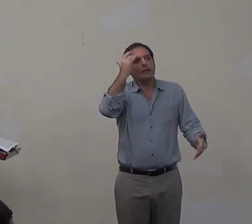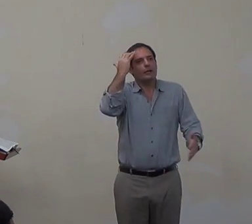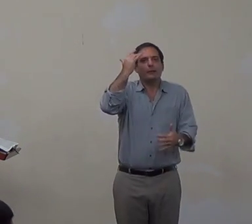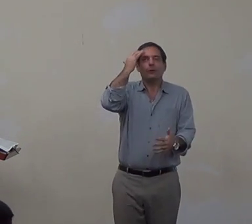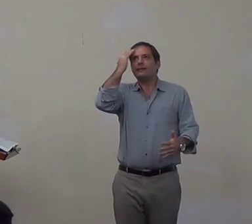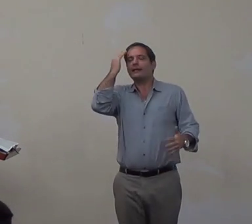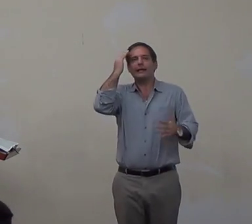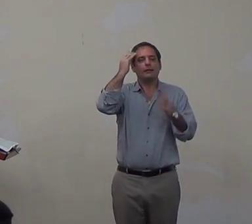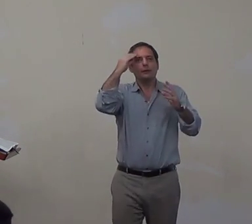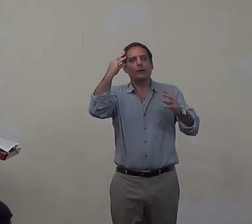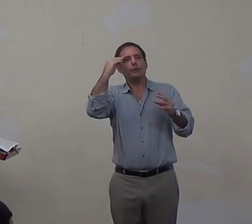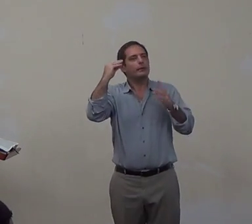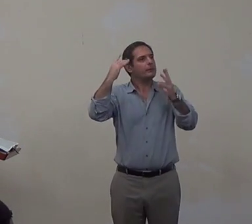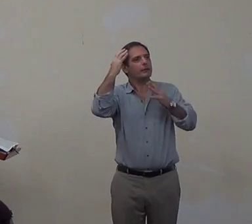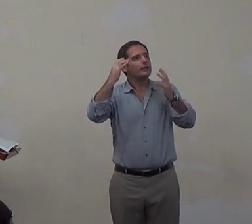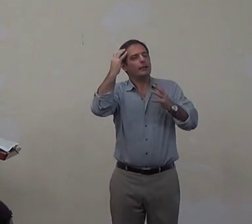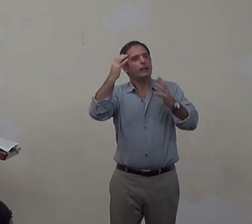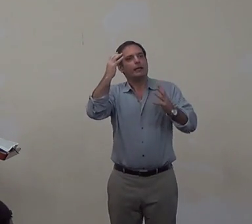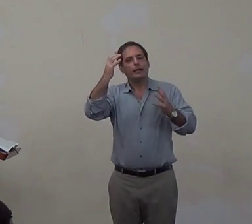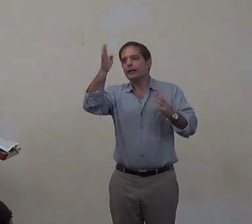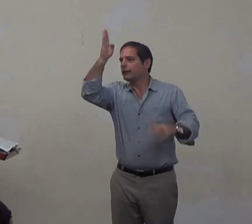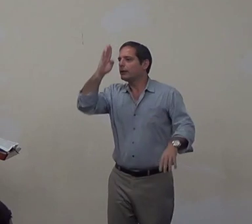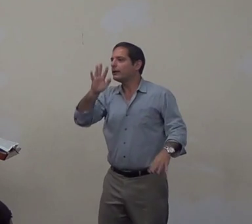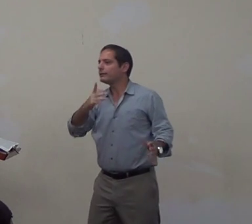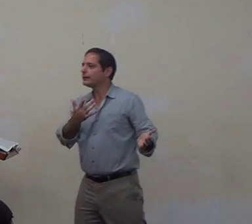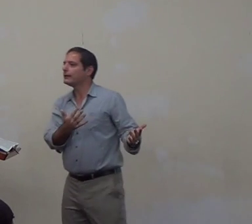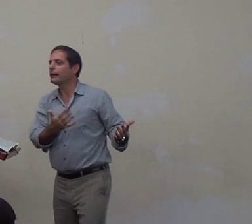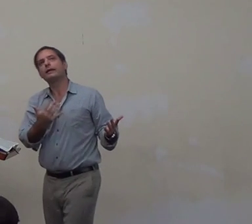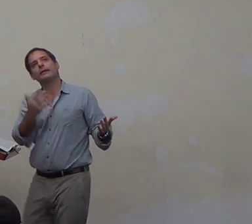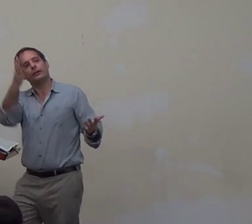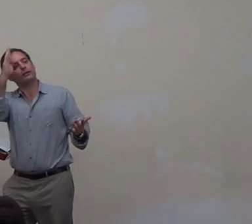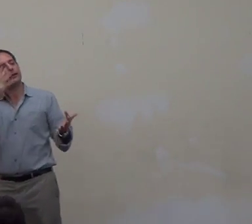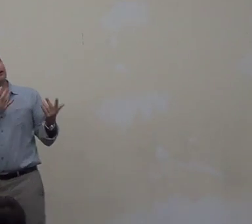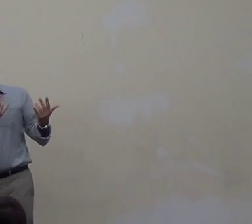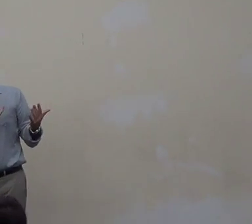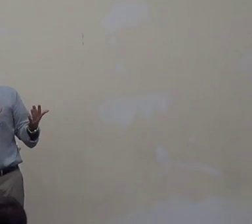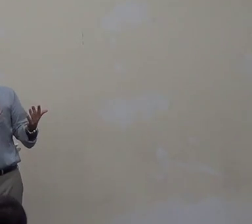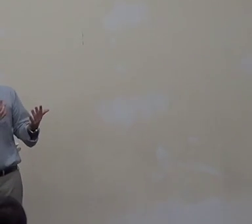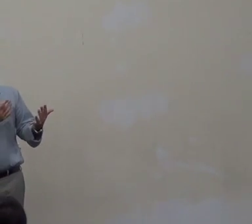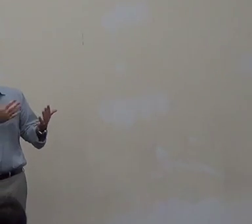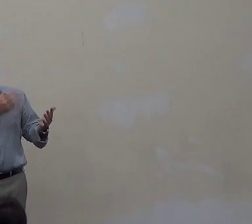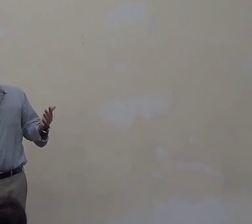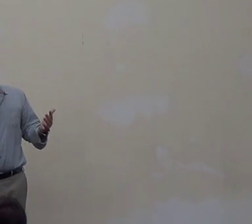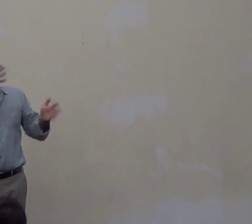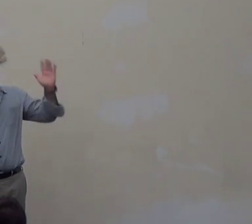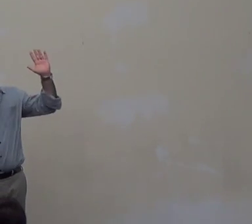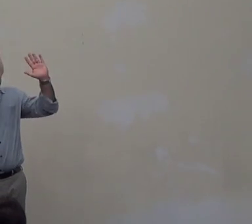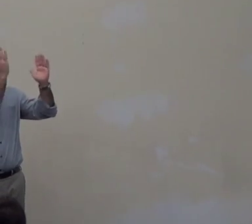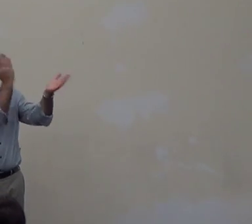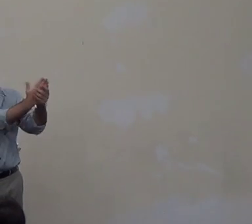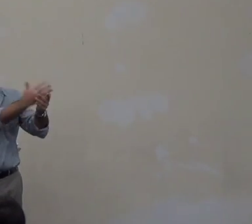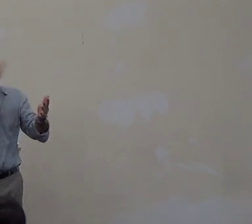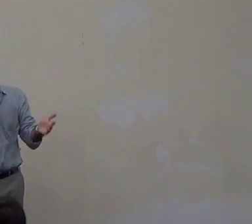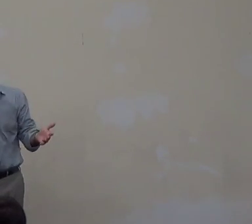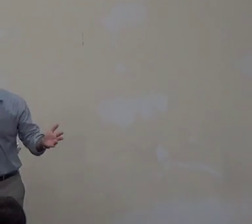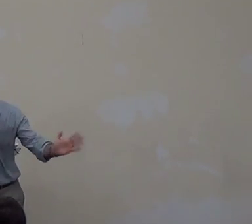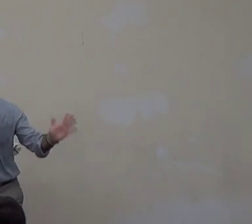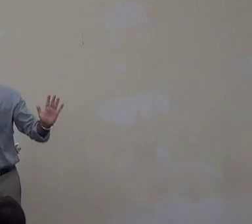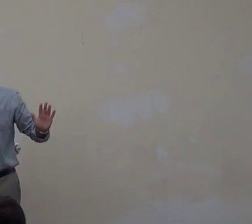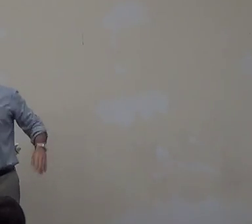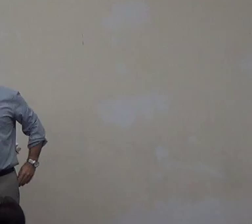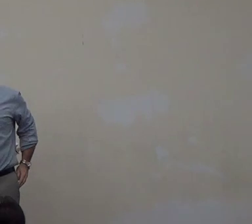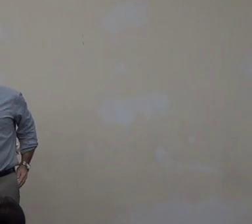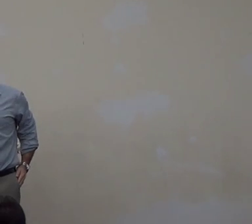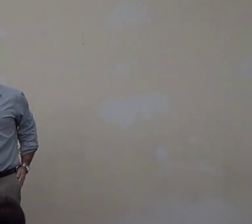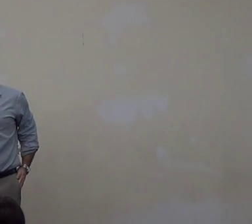pensando ahí, Moisés, ¿eh? Y Dios está esperando a que Moisés pare de